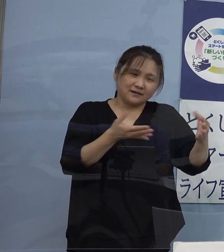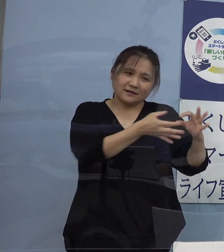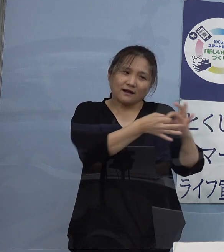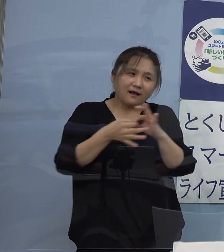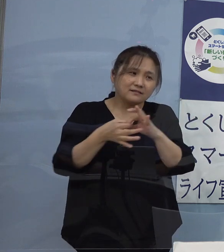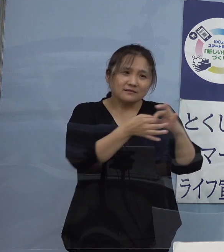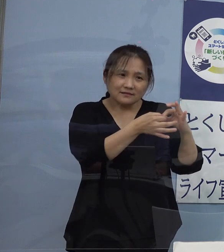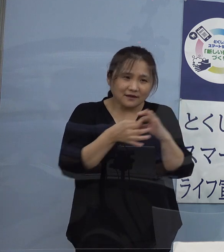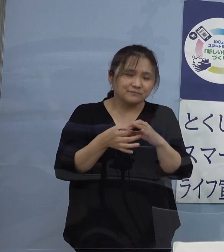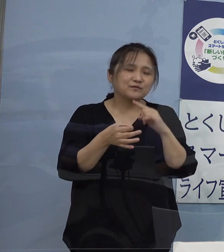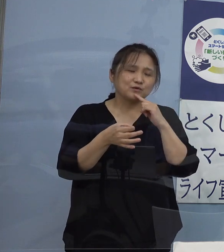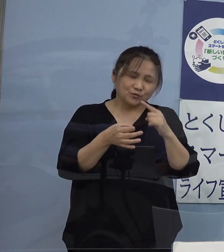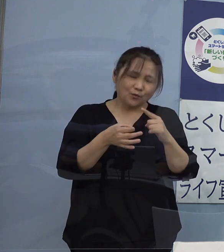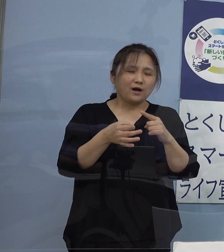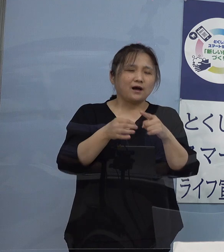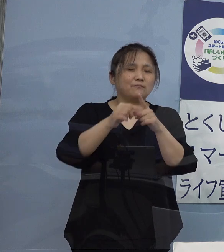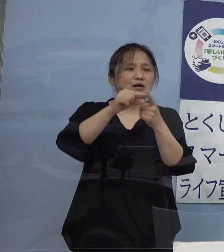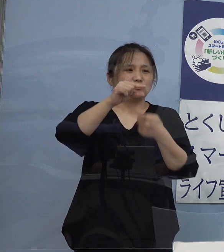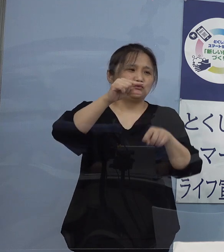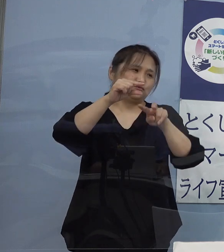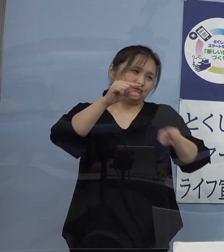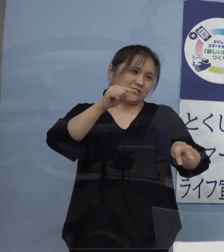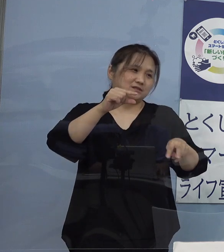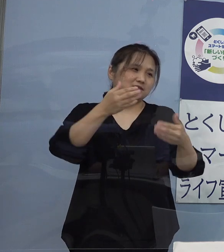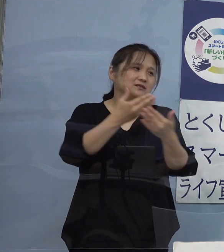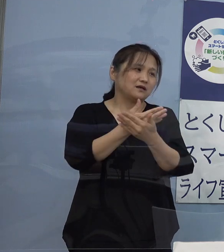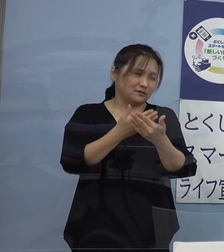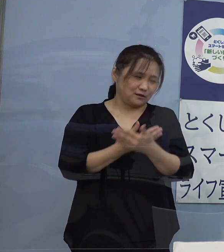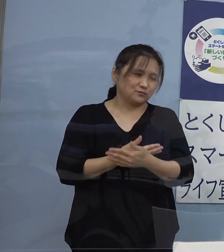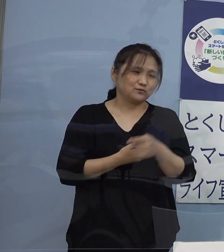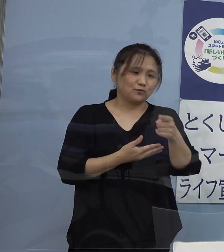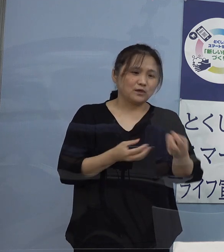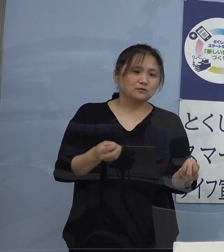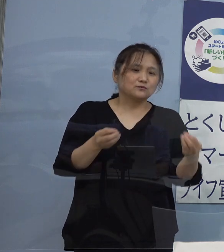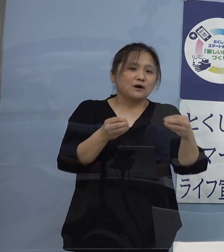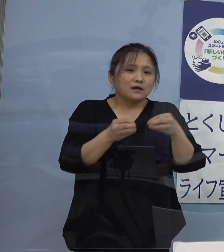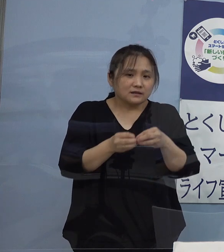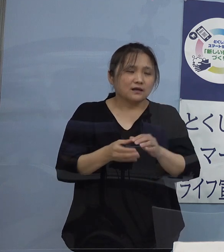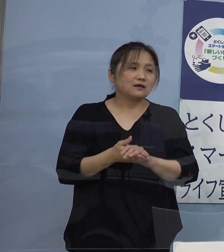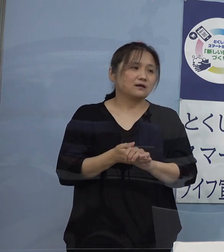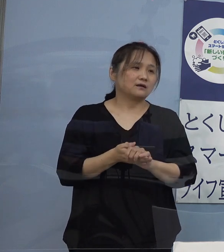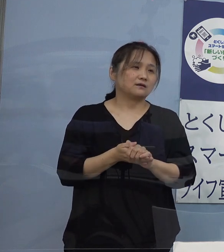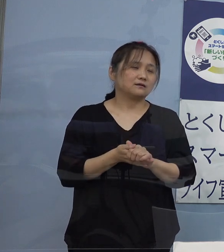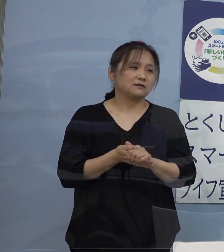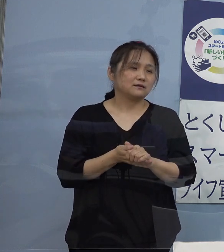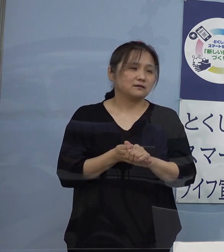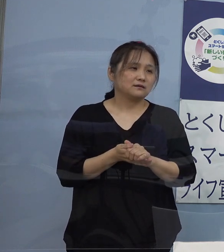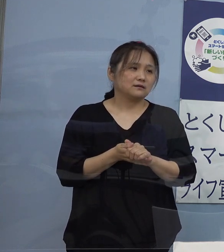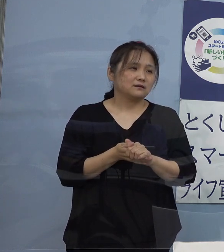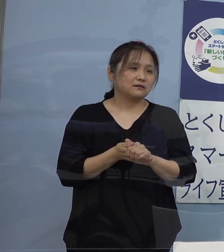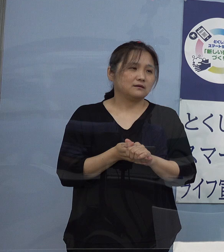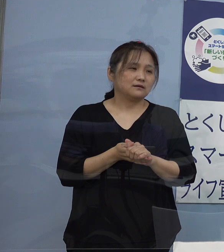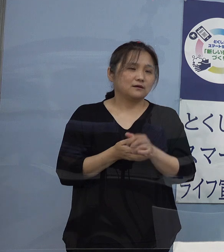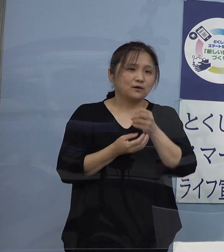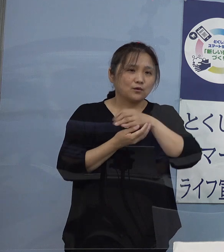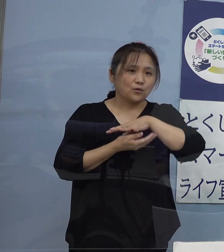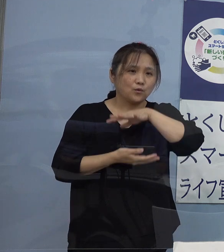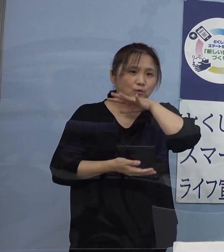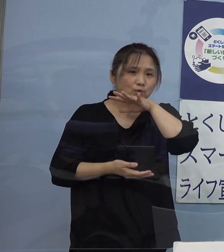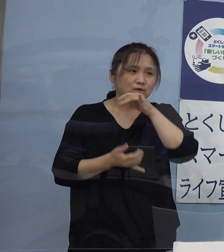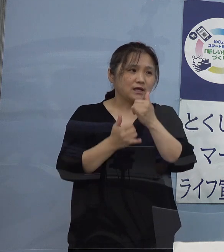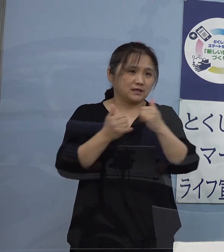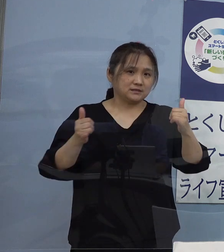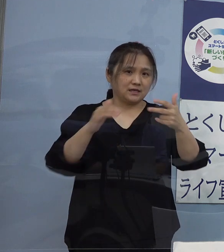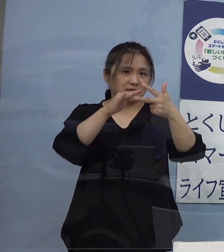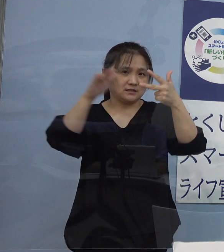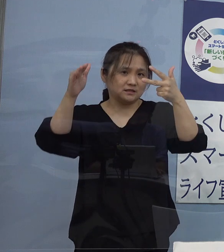がそのメインになっているところであります。さらにこれに加えてやはり高齢者施設、この